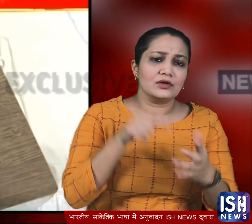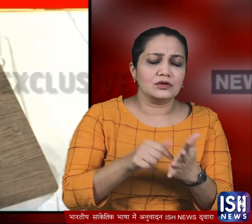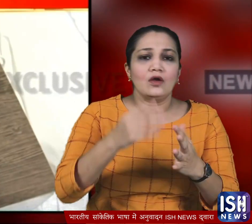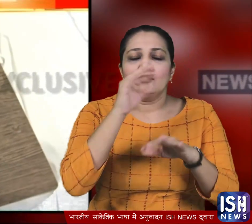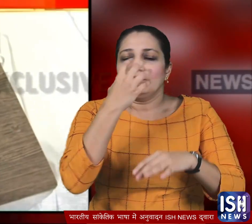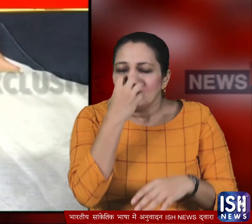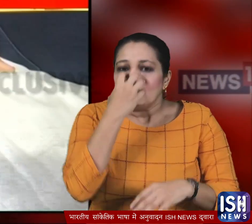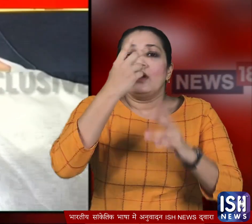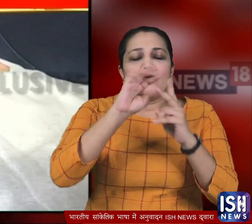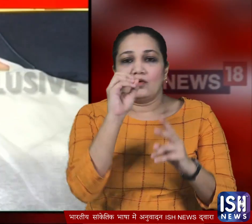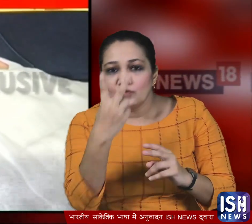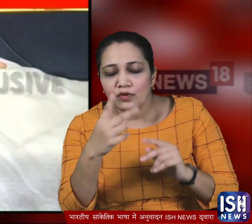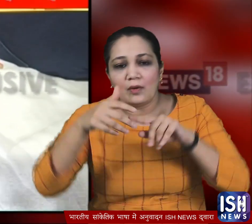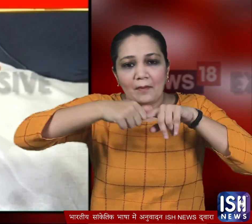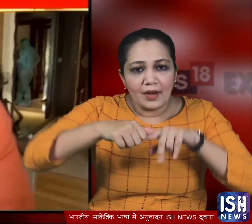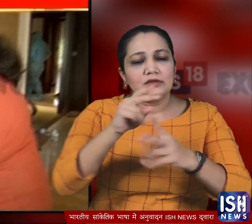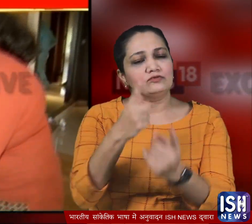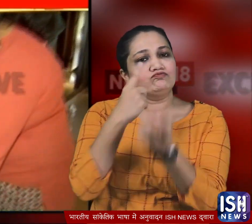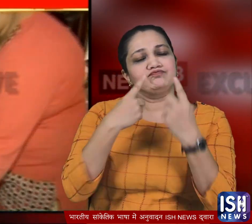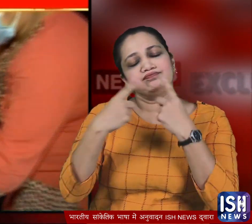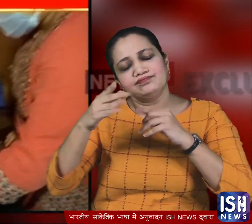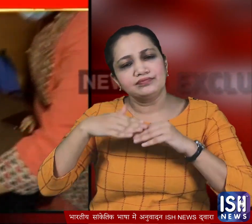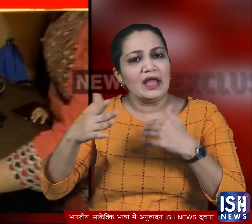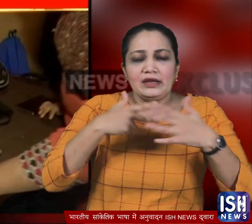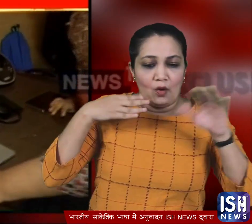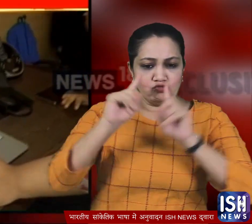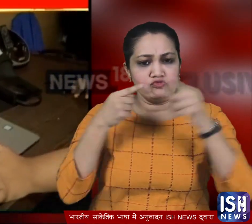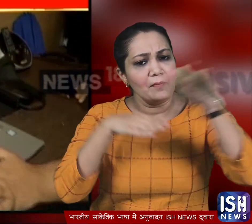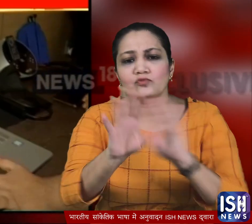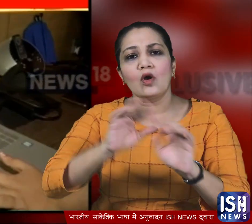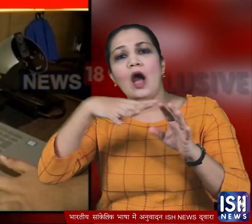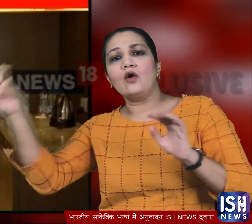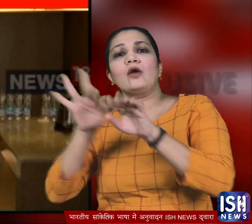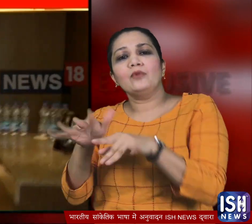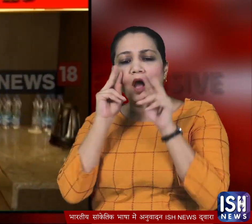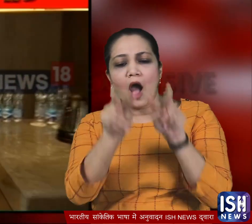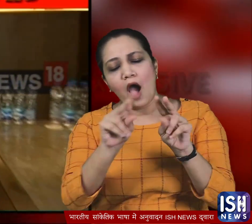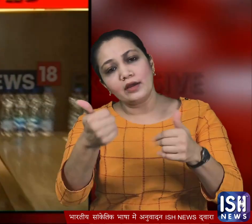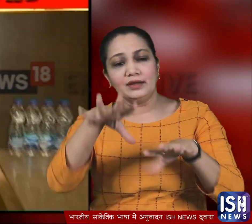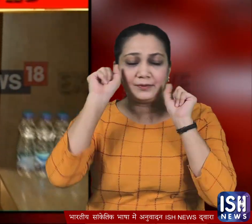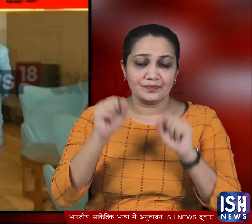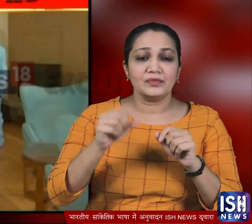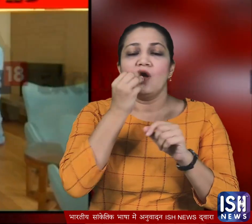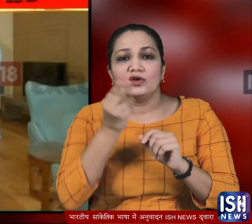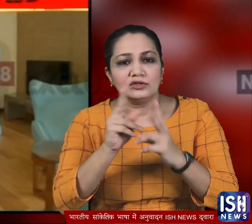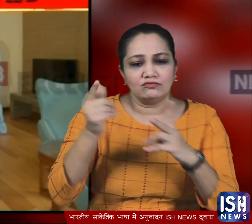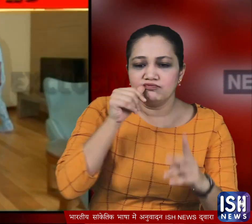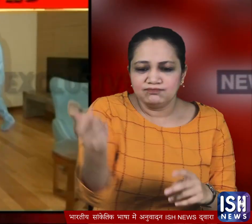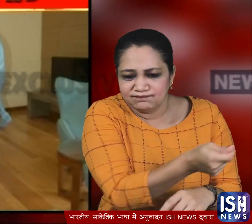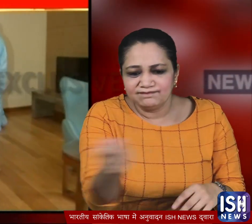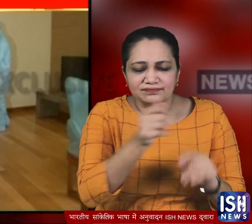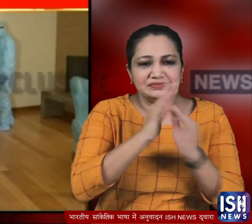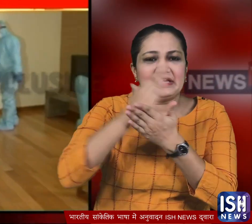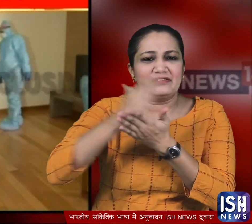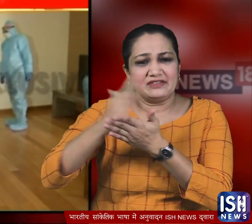का ऑक्सीजन लेवल और पल्स रेट की जानकारी डॉक्टरों को बिना कमरे में गए ही मिल जाएगी। वहीं होटल के कर्मचारी सभी कमरों को सैनिटाइज